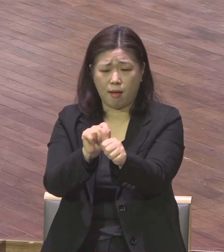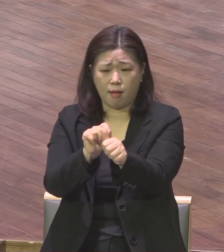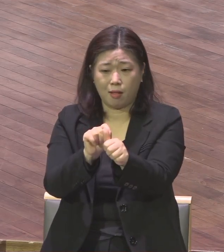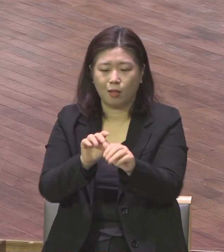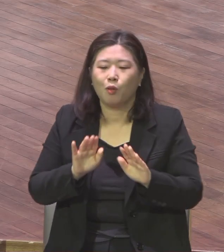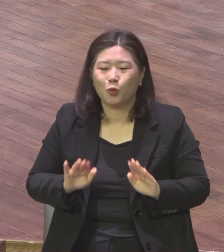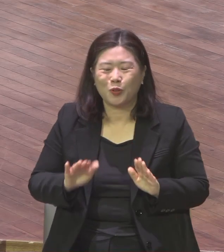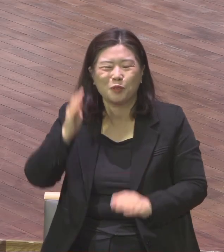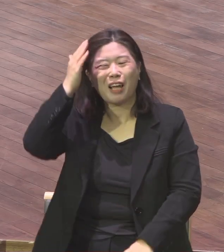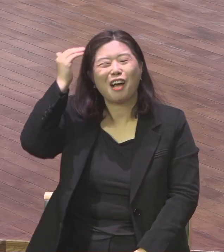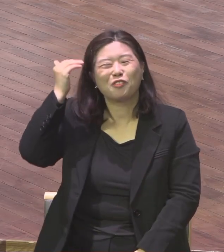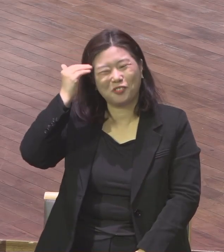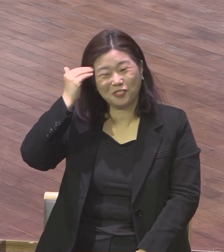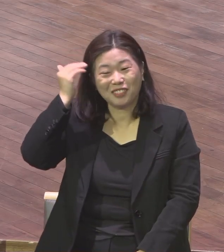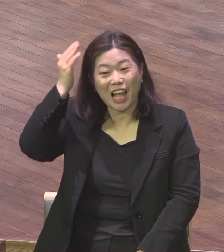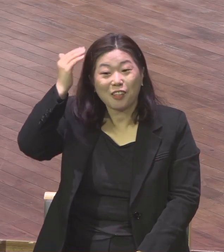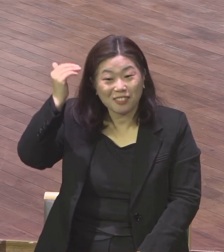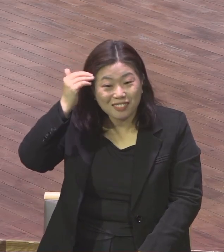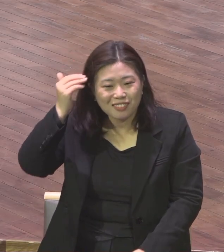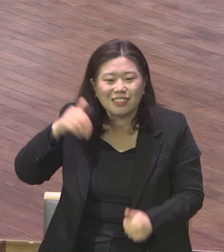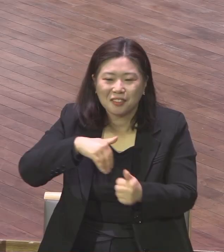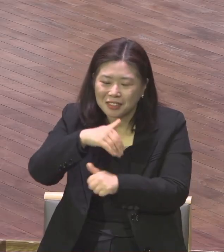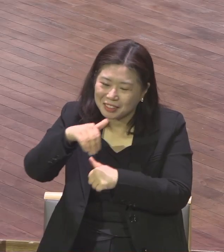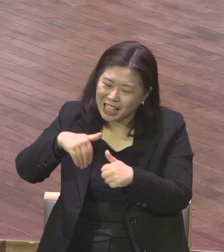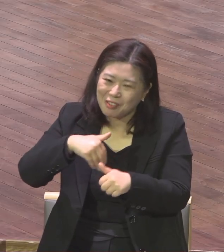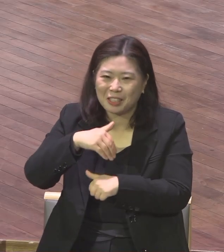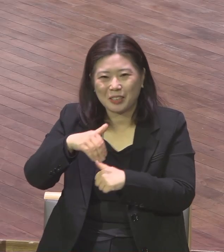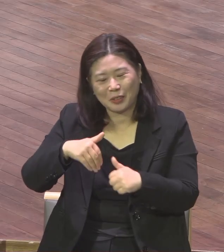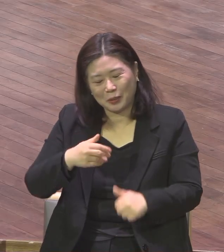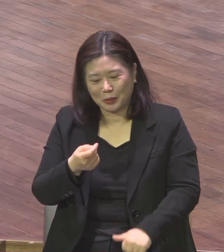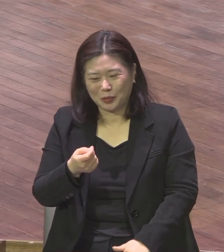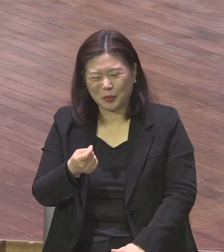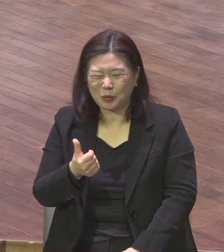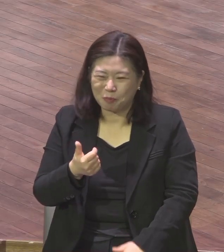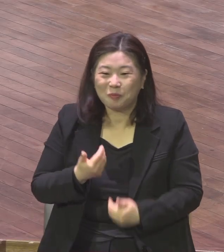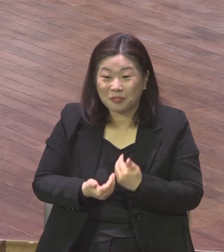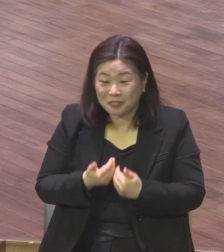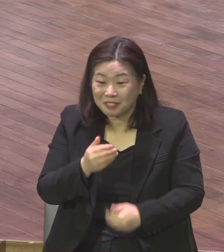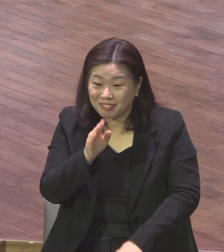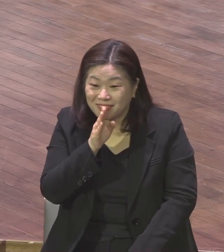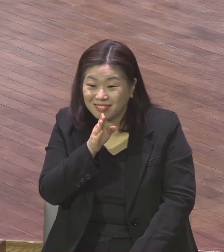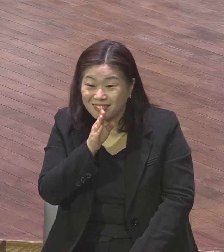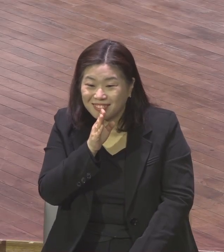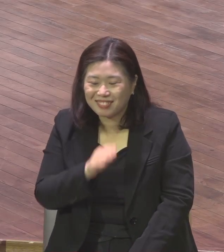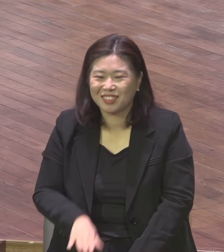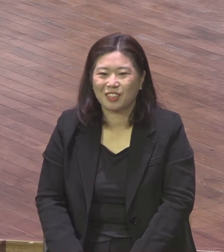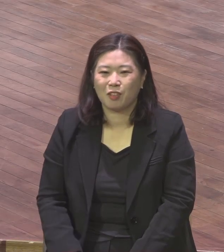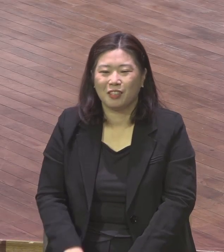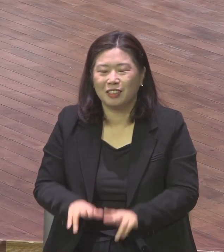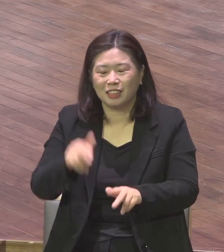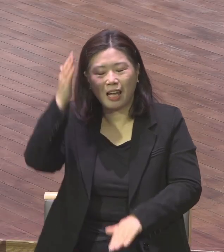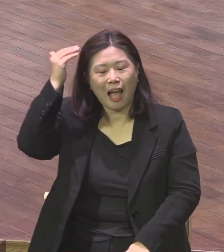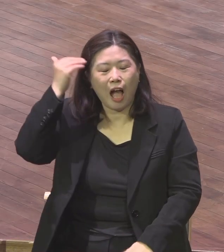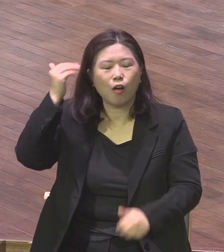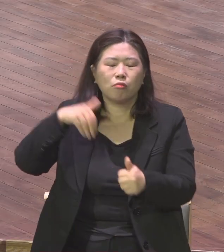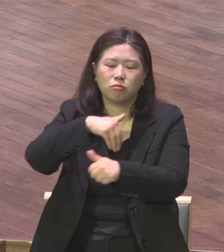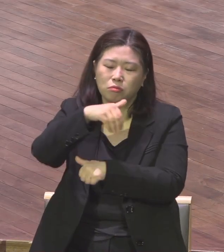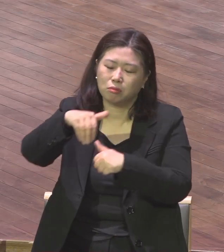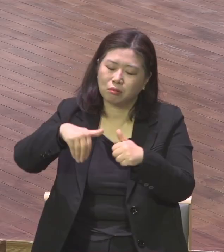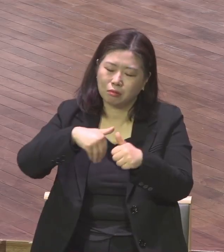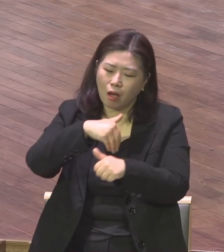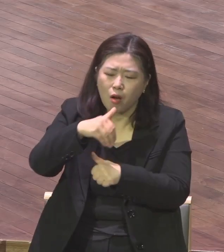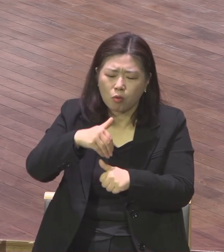우리나라가 지금 정말로 평소에도 그렇지만 정말 간절히 간구해야